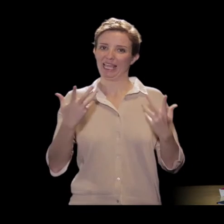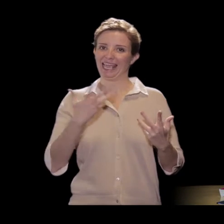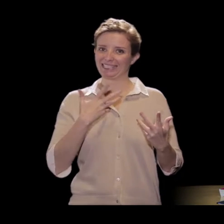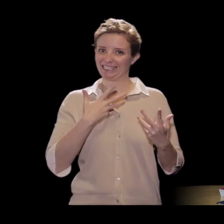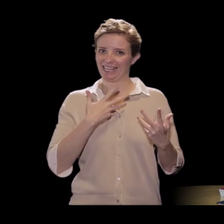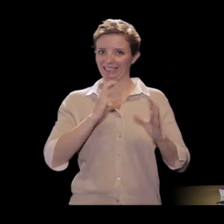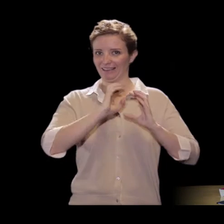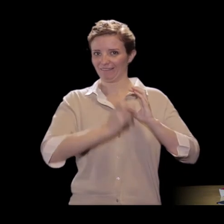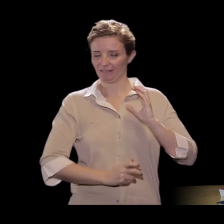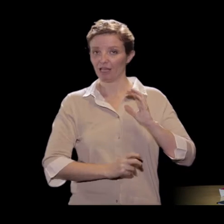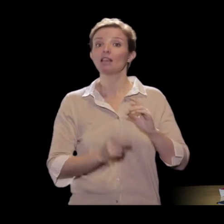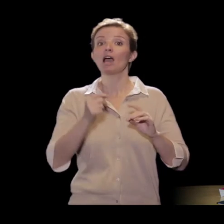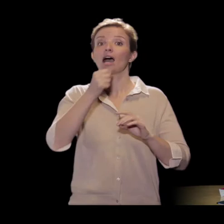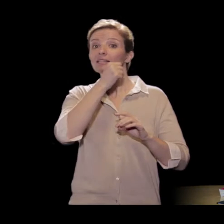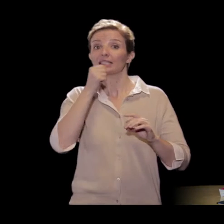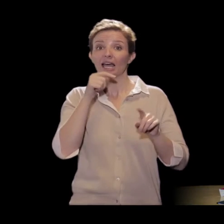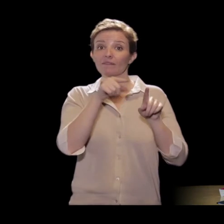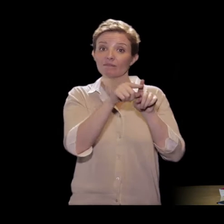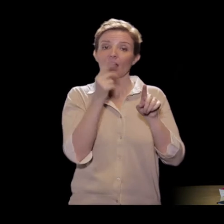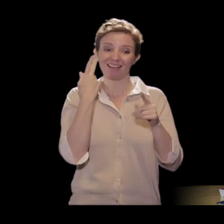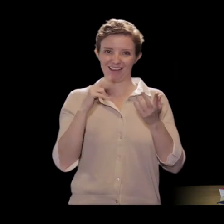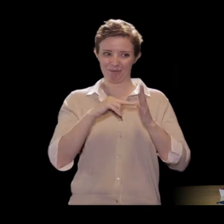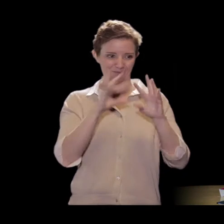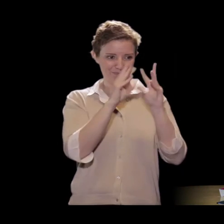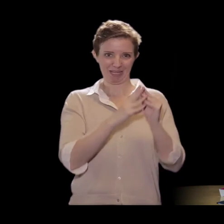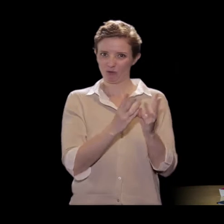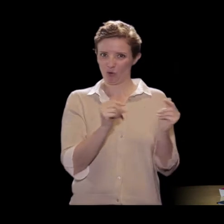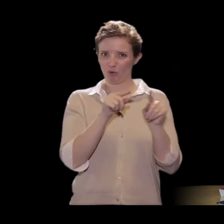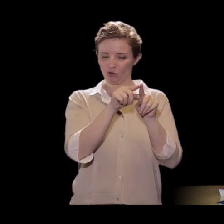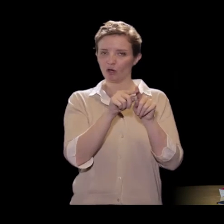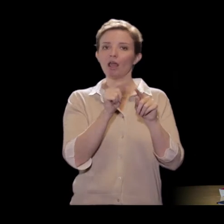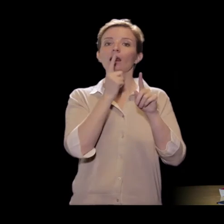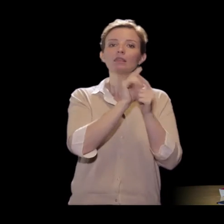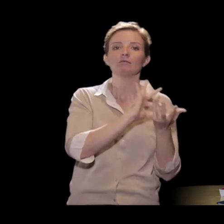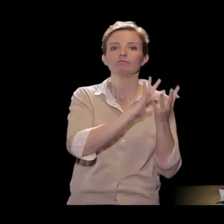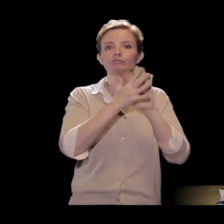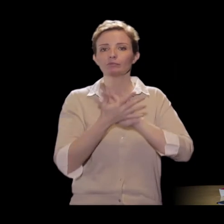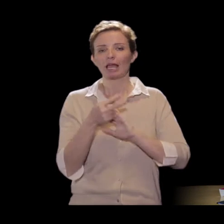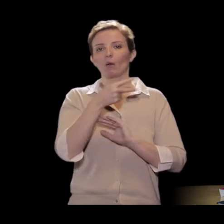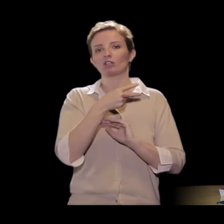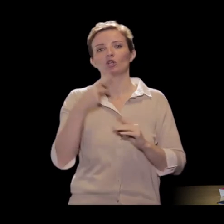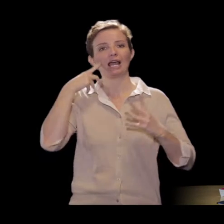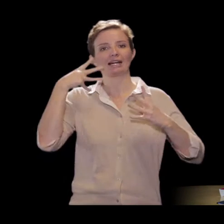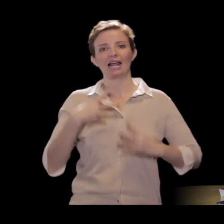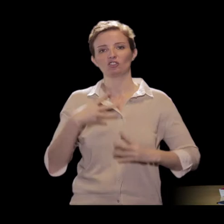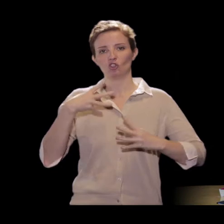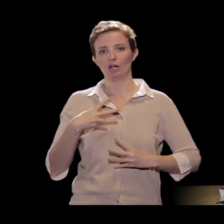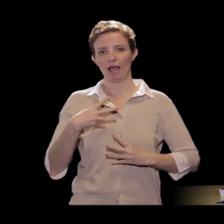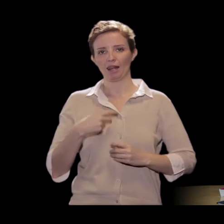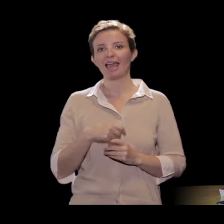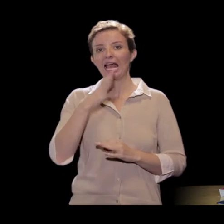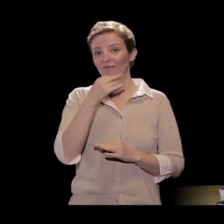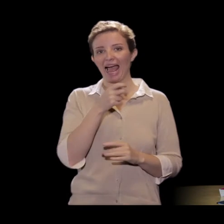di fare è ricondurre il problema della alla soluzione di un'equazione evidentemente razionale ossia dobbiamo far